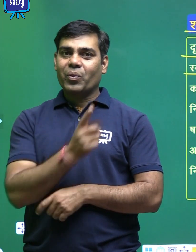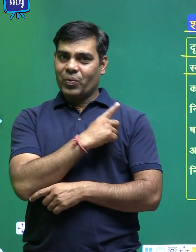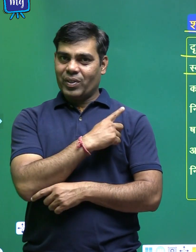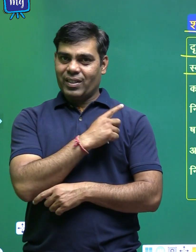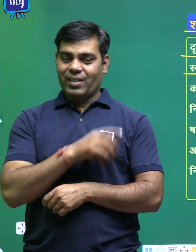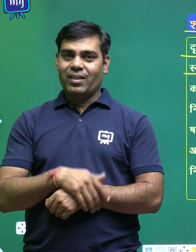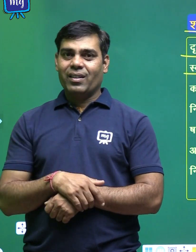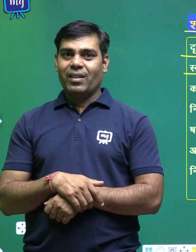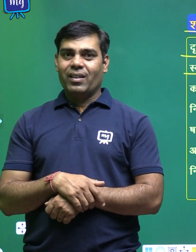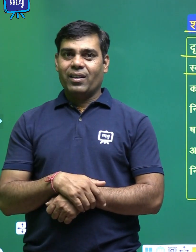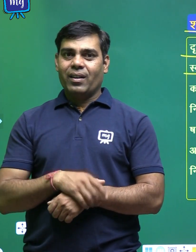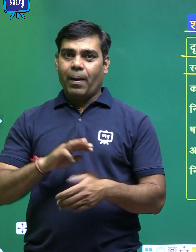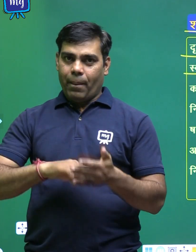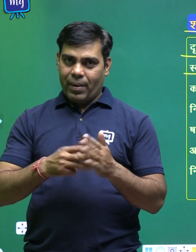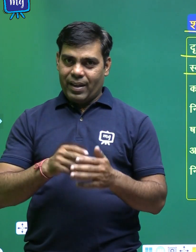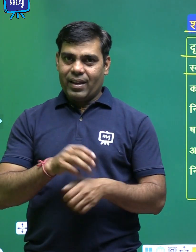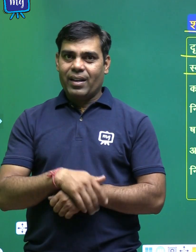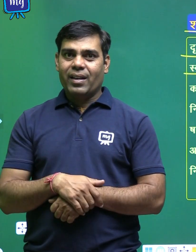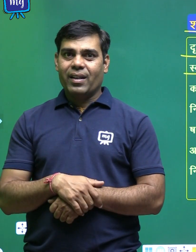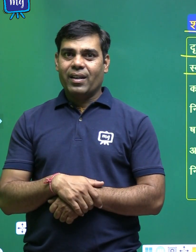स्वेच्छा, अर्थ है